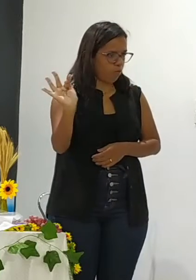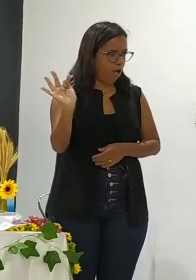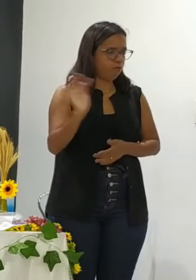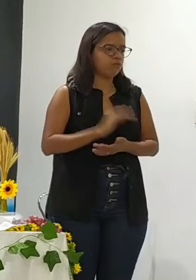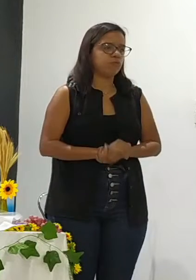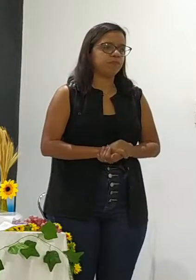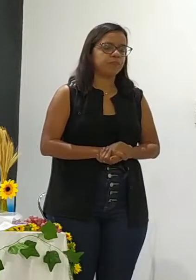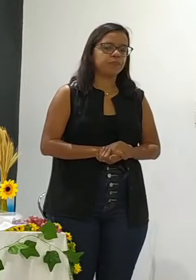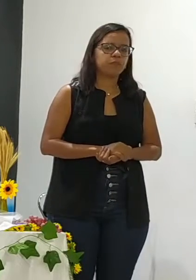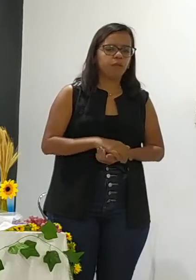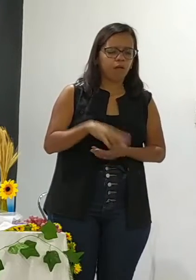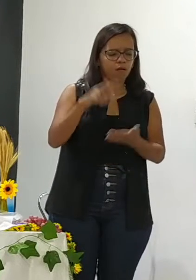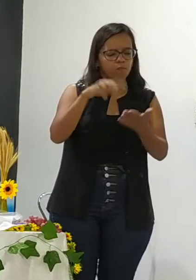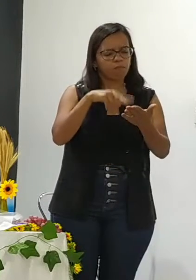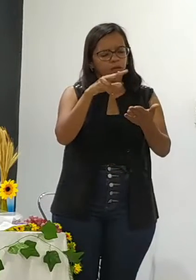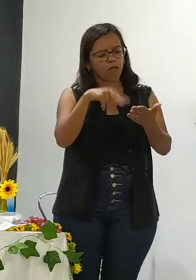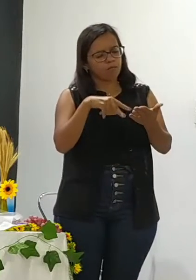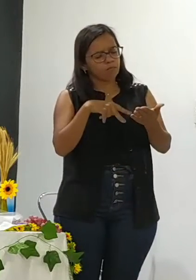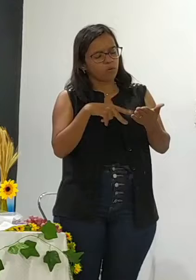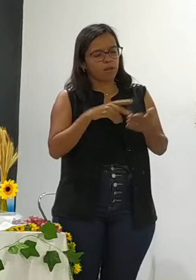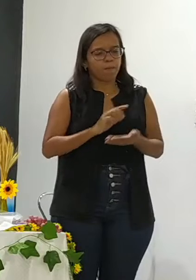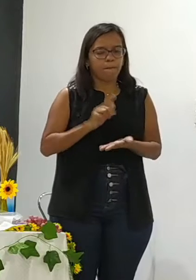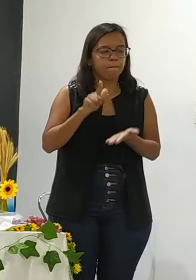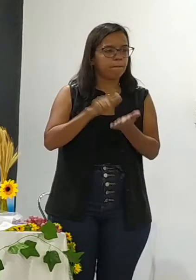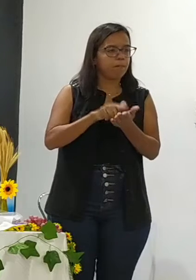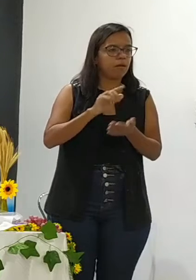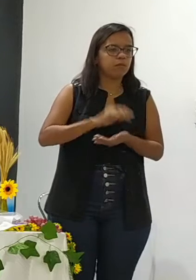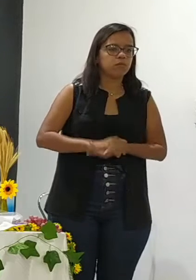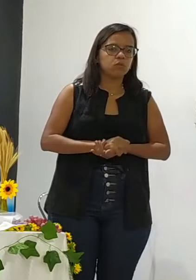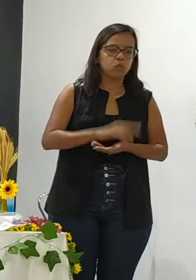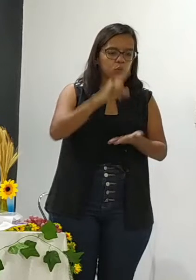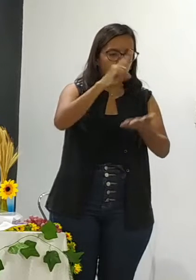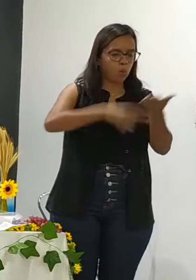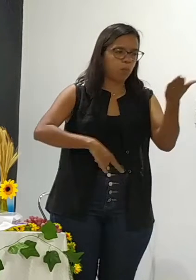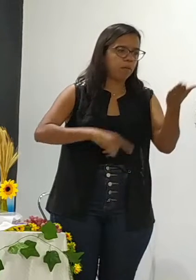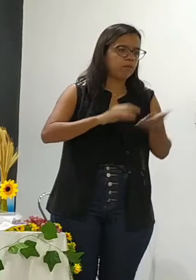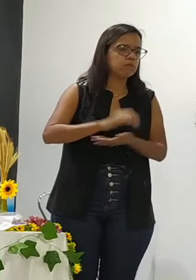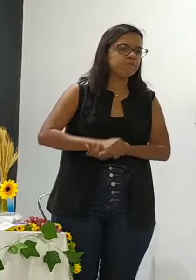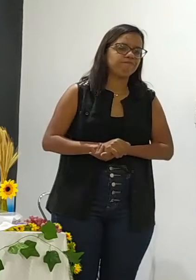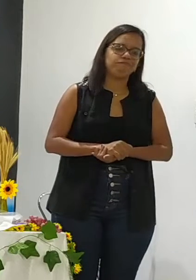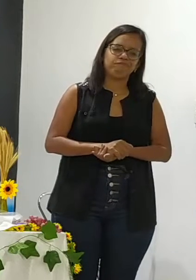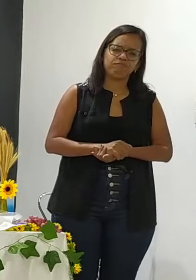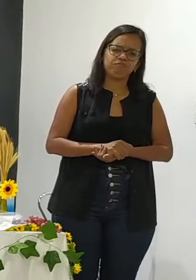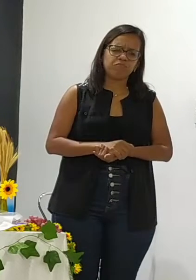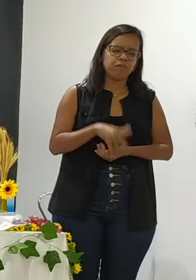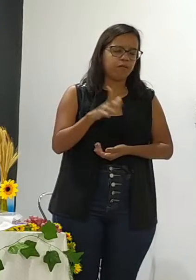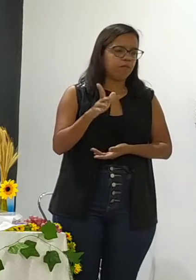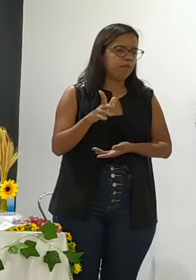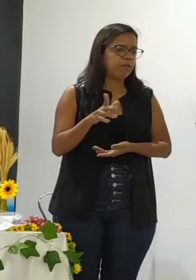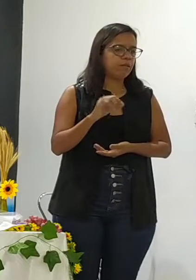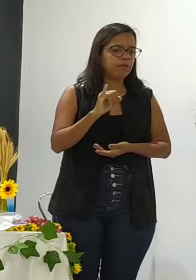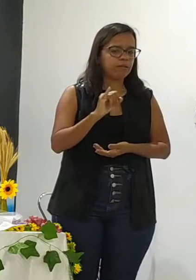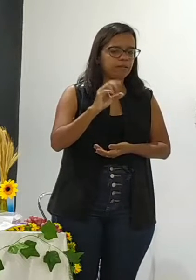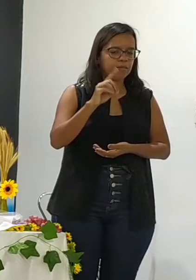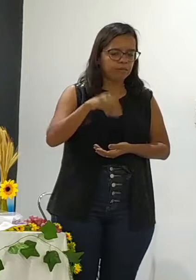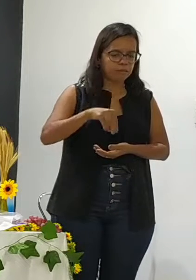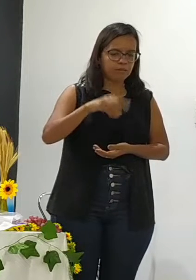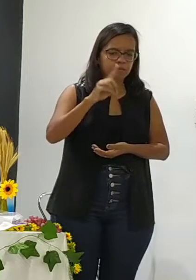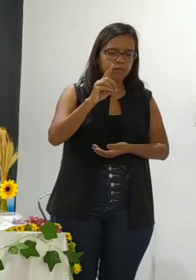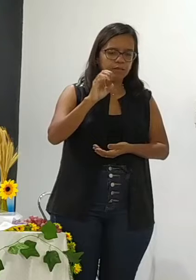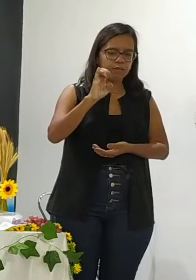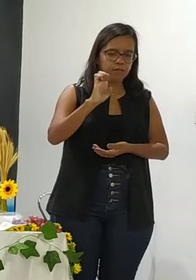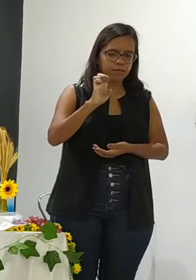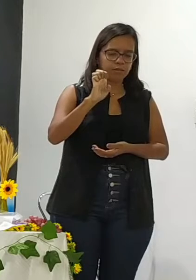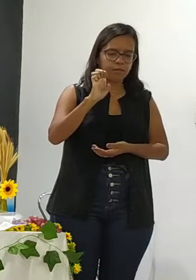pedi meu processo, eles olharam e falaram assim: ó, teu processo está indefinido. Eu falei: o que quer dizer isso aí? É porque não concluiu o